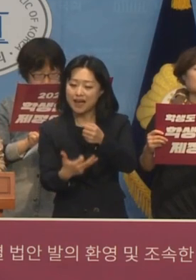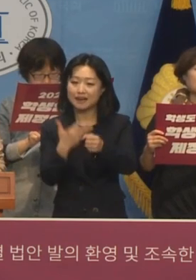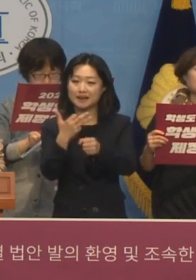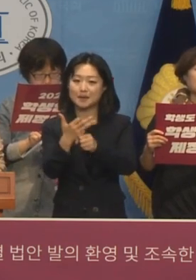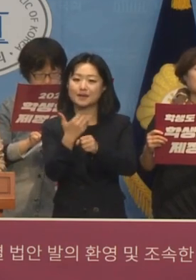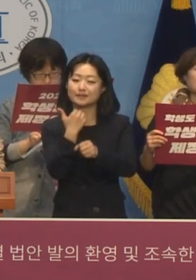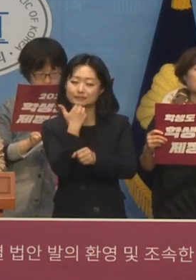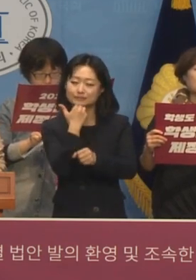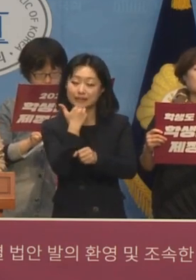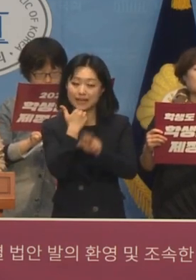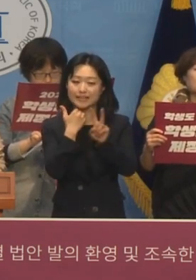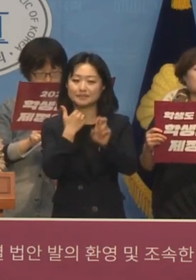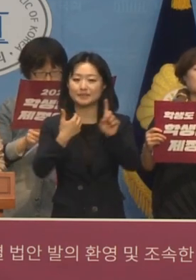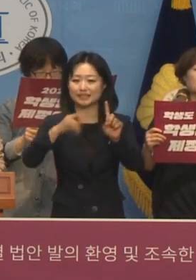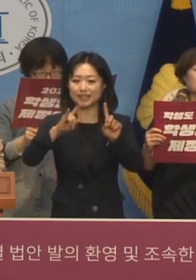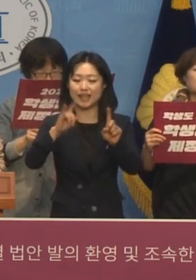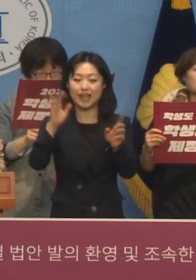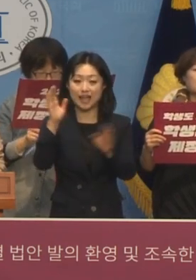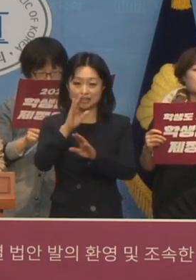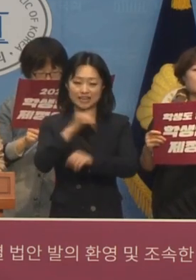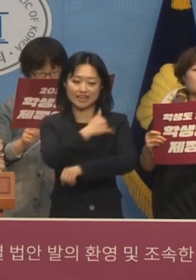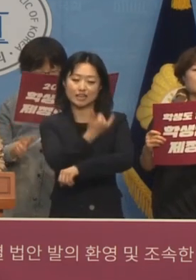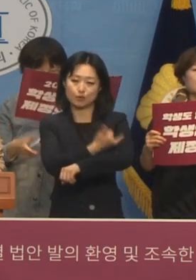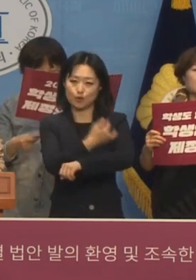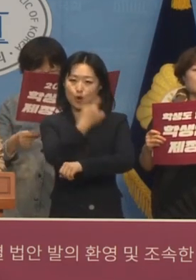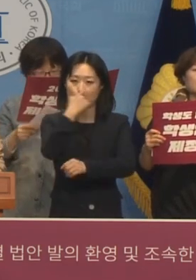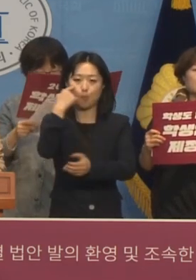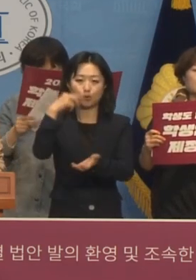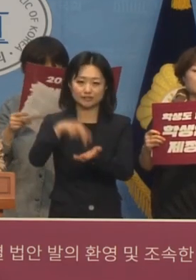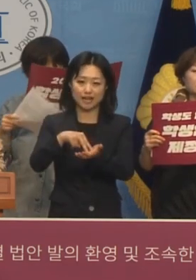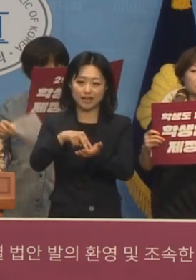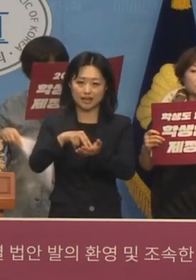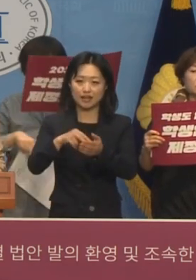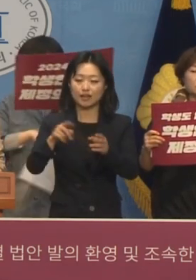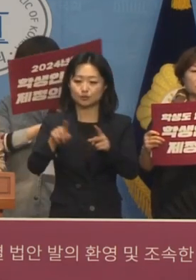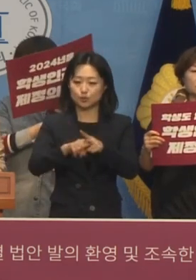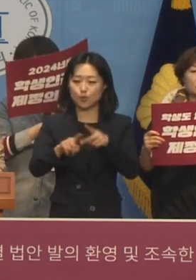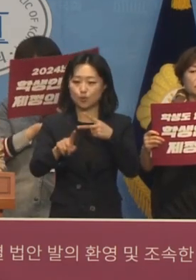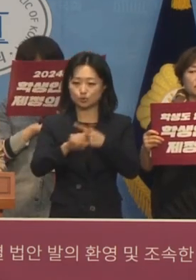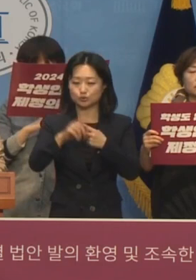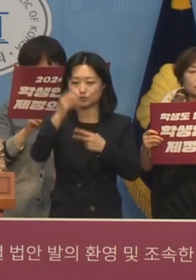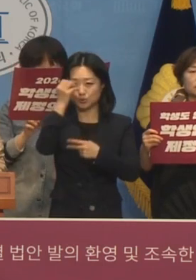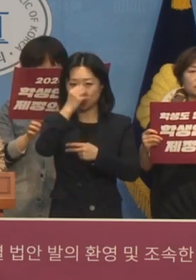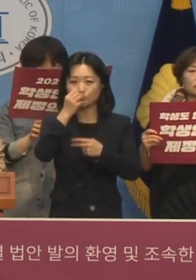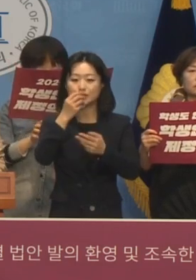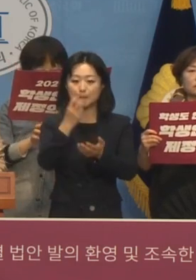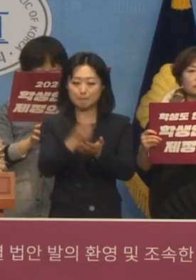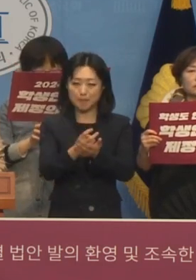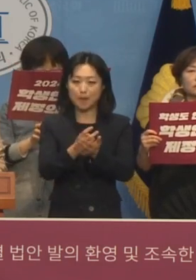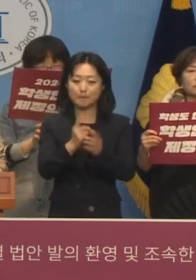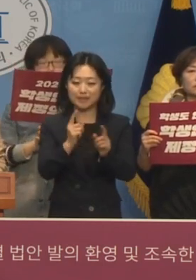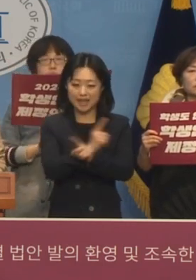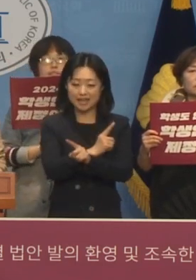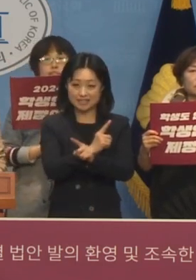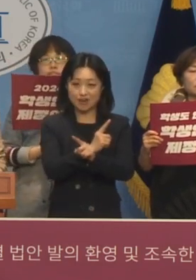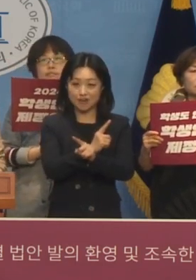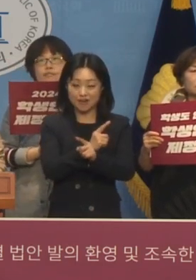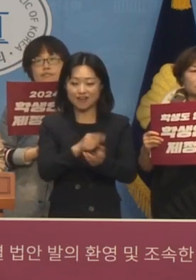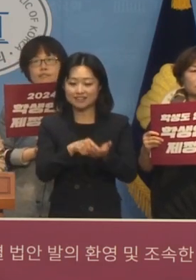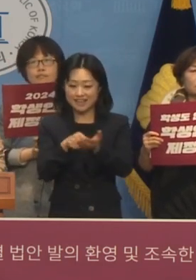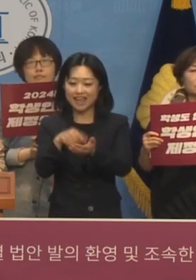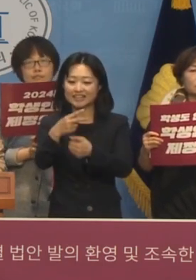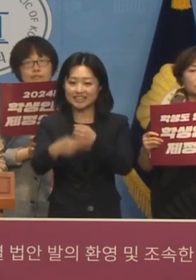21대 국회에서 학생인권 보장을 위한 초중등교육법 개정안이 재차 발의된 지 2년 만에